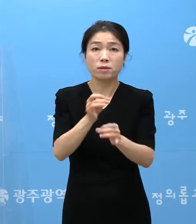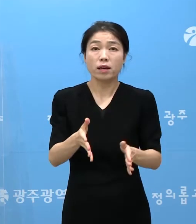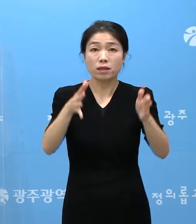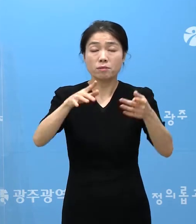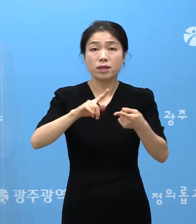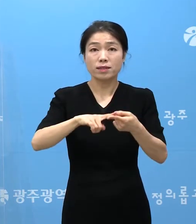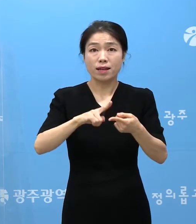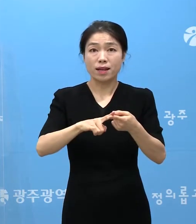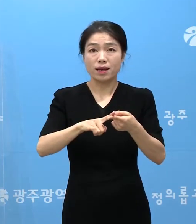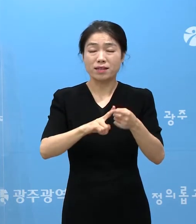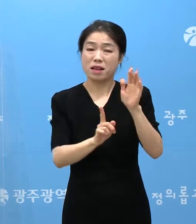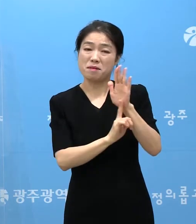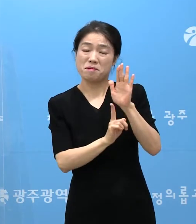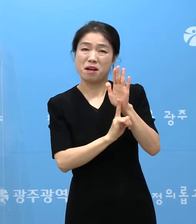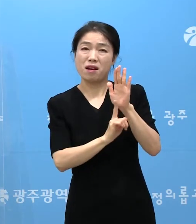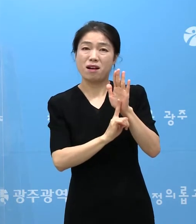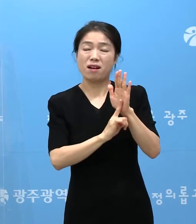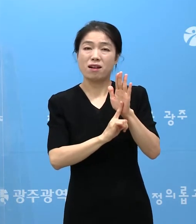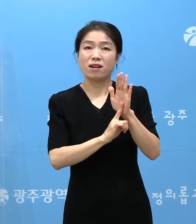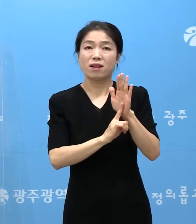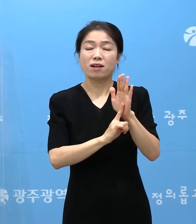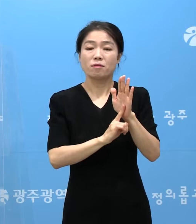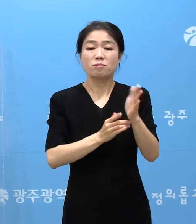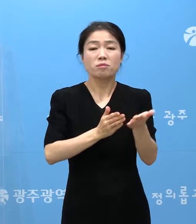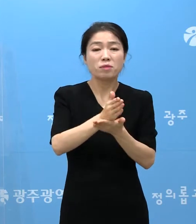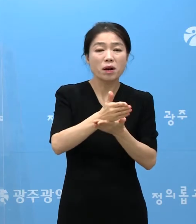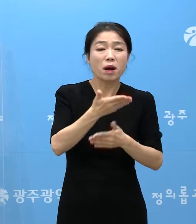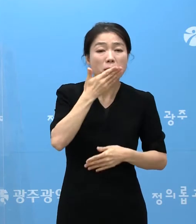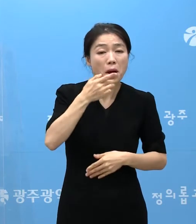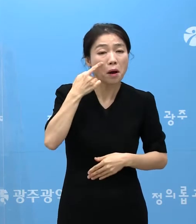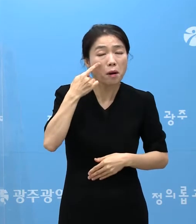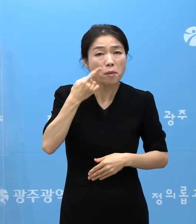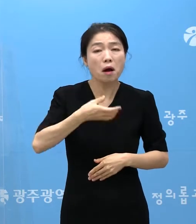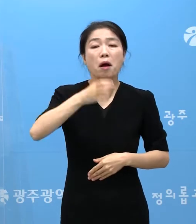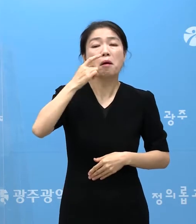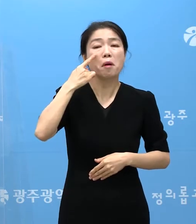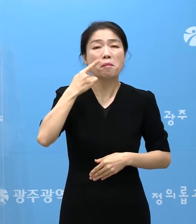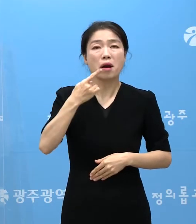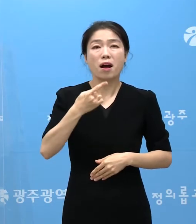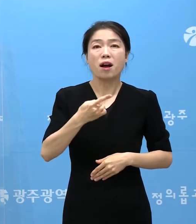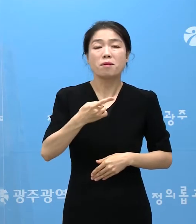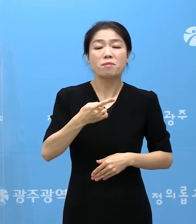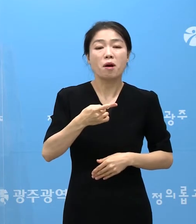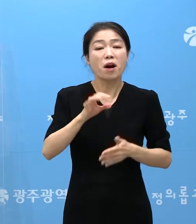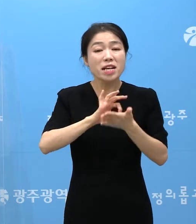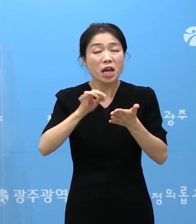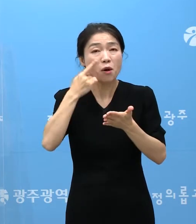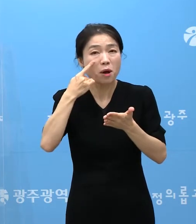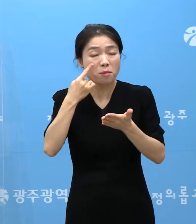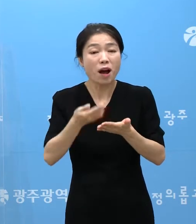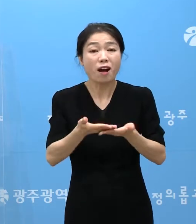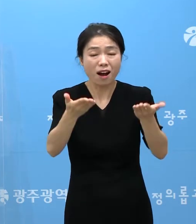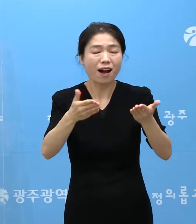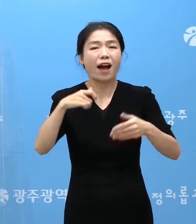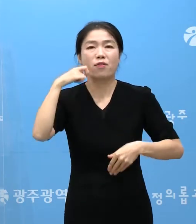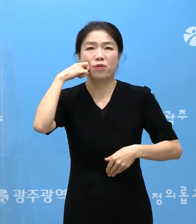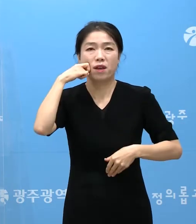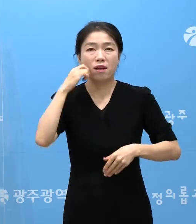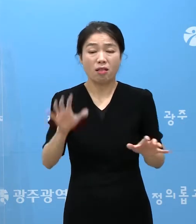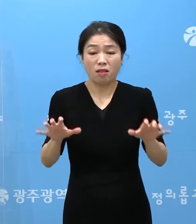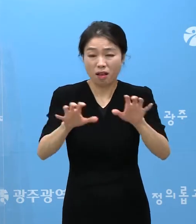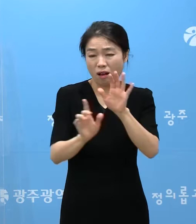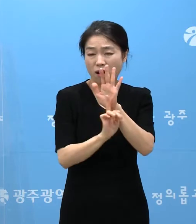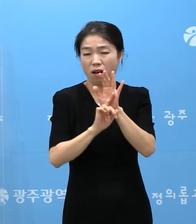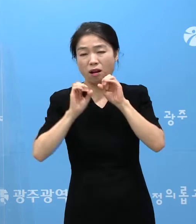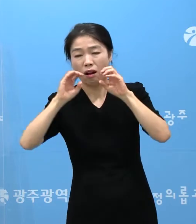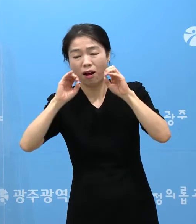백화점은 판촉용 시음 시식, 그리고 마스크를 벗는 겸본품 제공, 휴게공간 이용, 집계 행사를